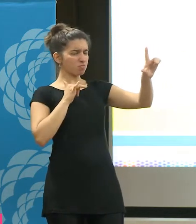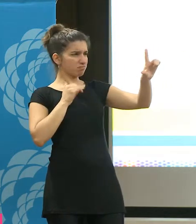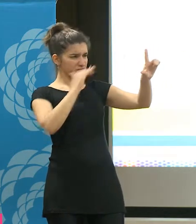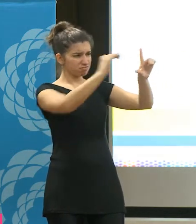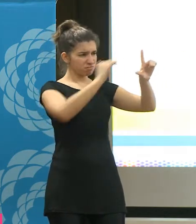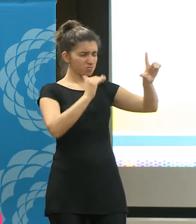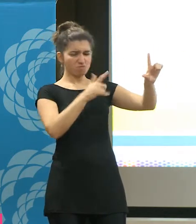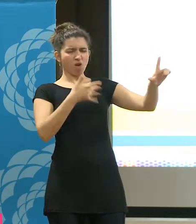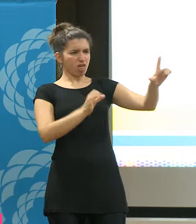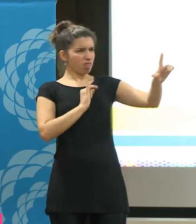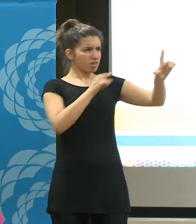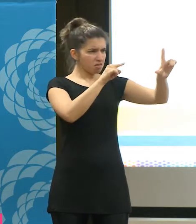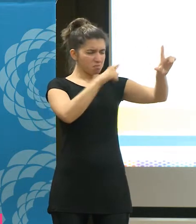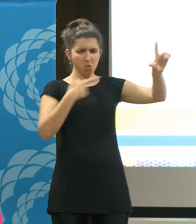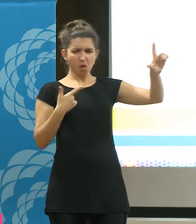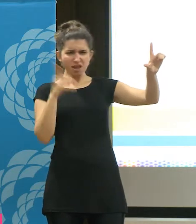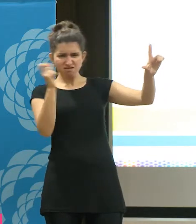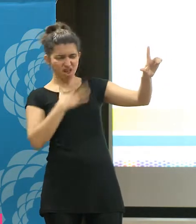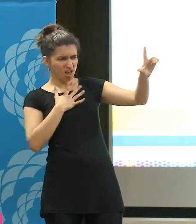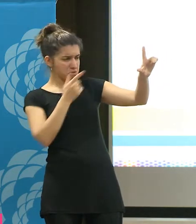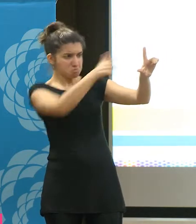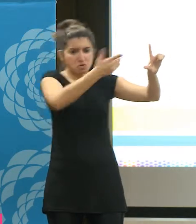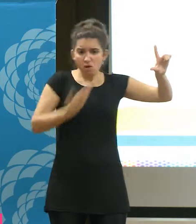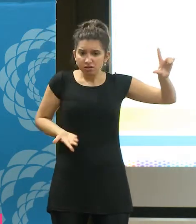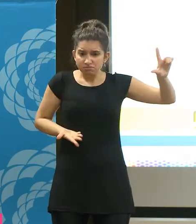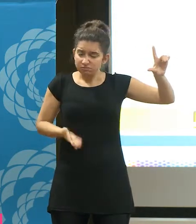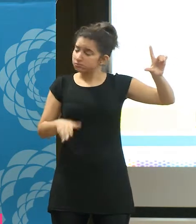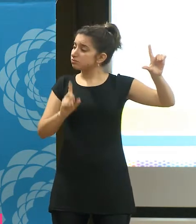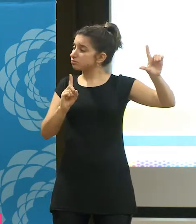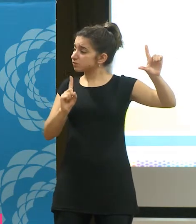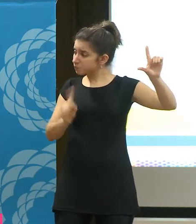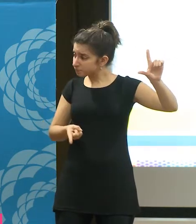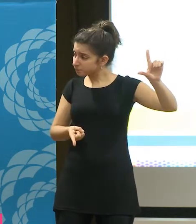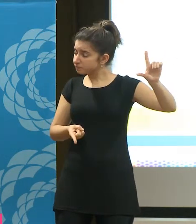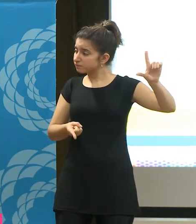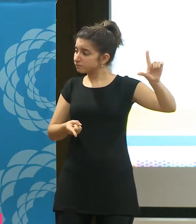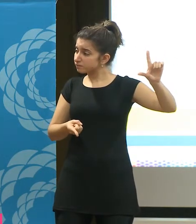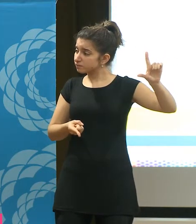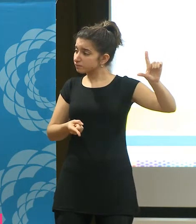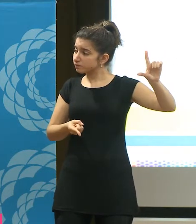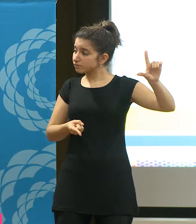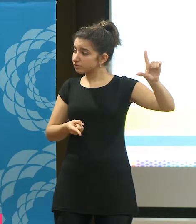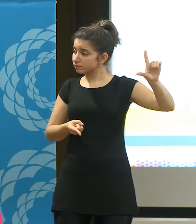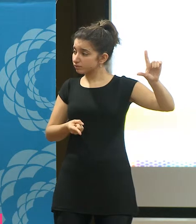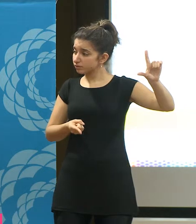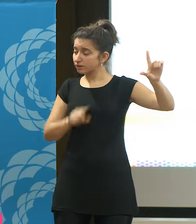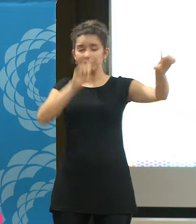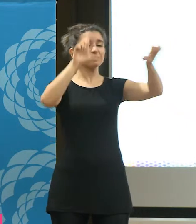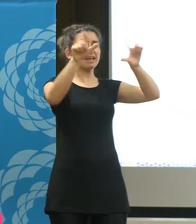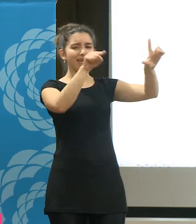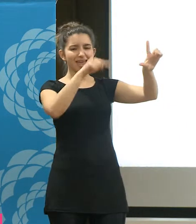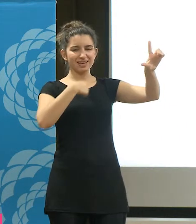poco de los temas que a ellos les preocupan y les interesan. Por otro lado, porque es una televisión donde no hay